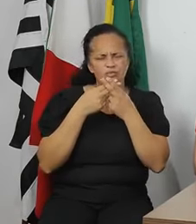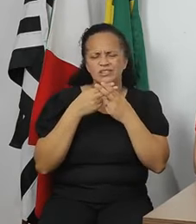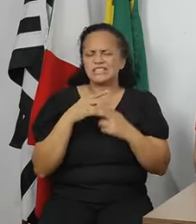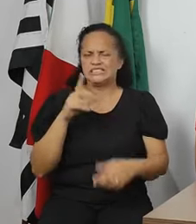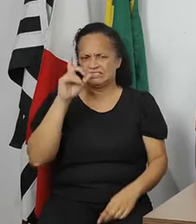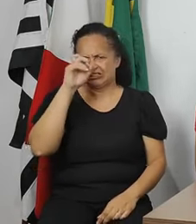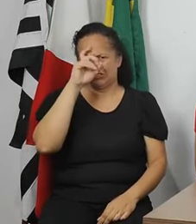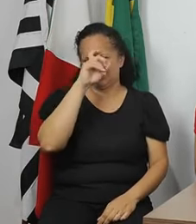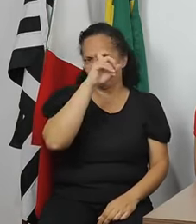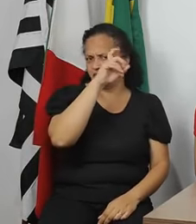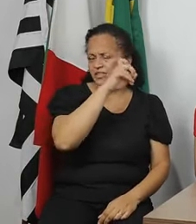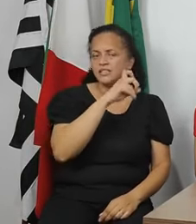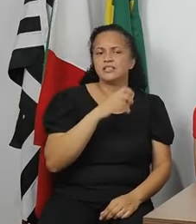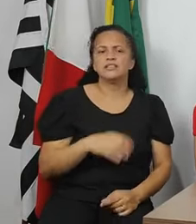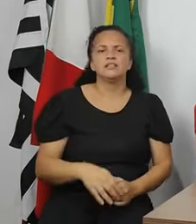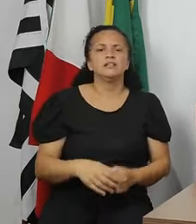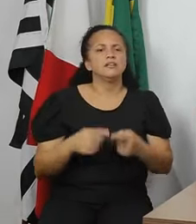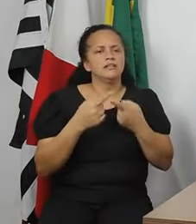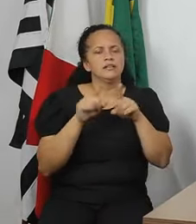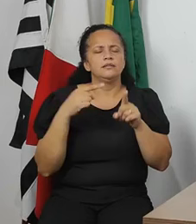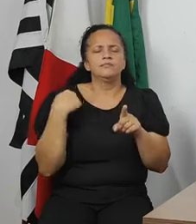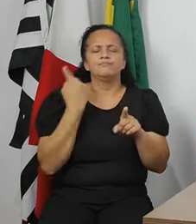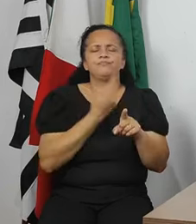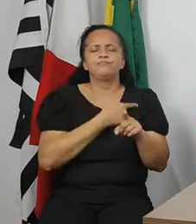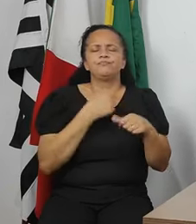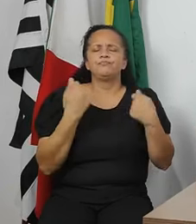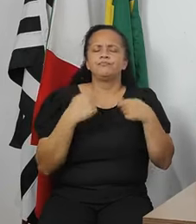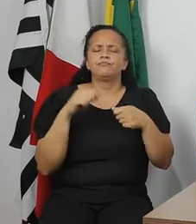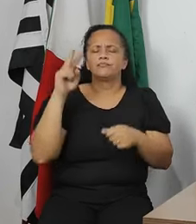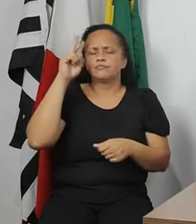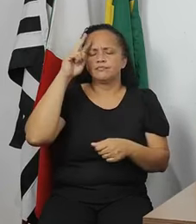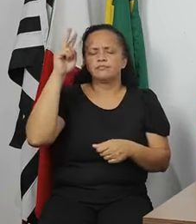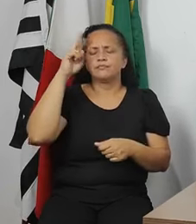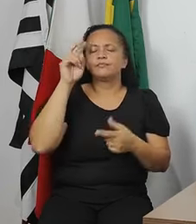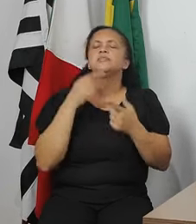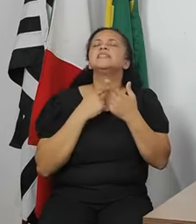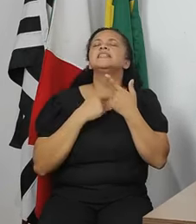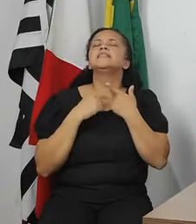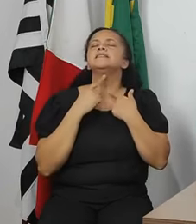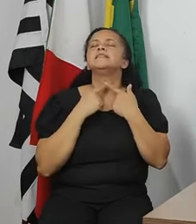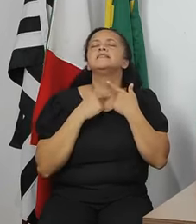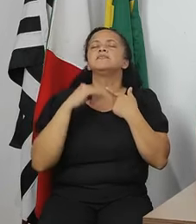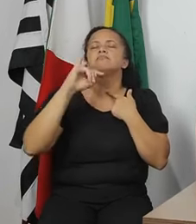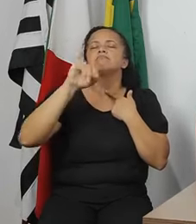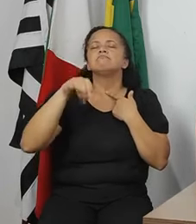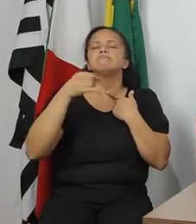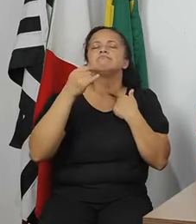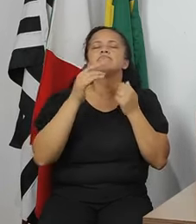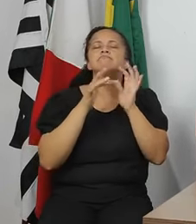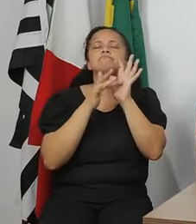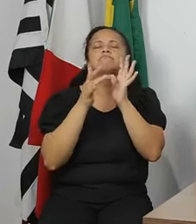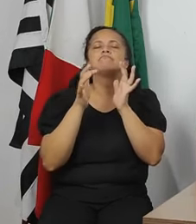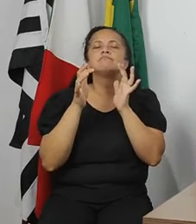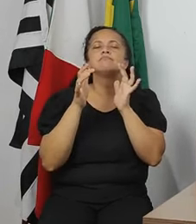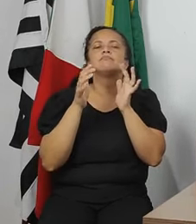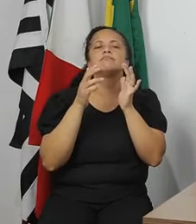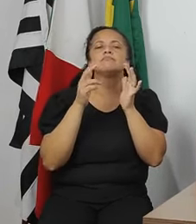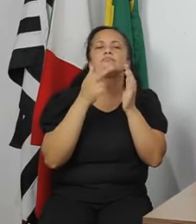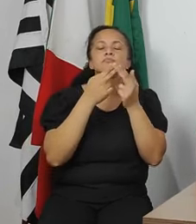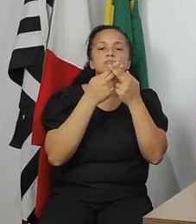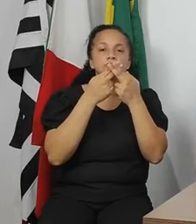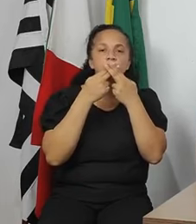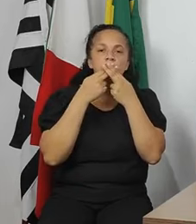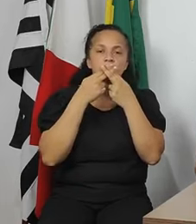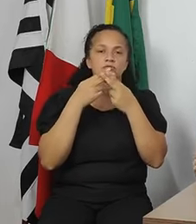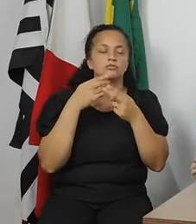que deveria vir no nosso coração é atender uma vontade dele, né, porque ele tem essa expectativa. A gente tem todos os dias, mas ele tem essa expectativa.